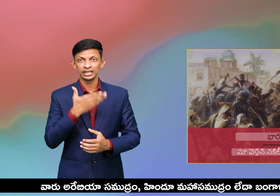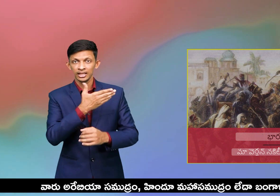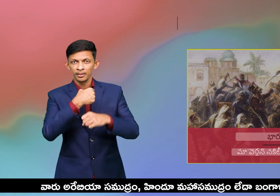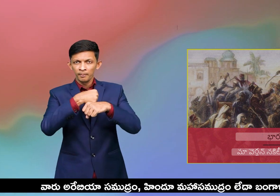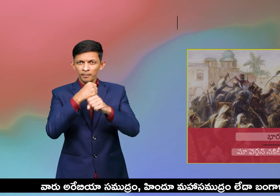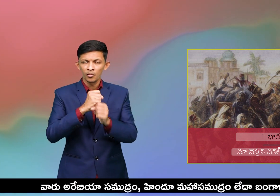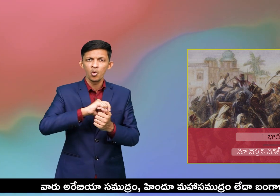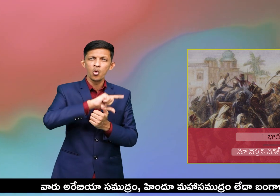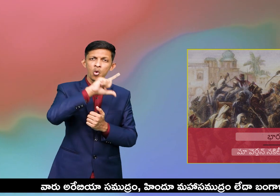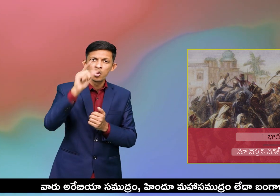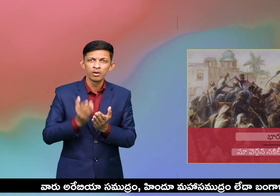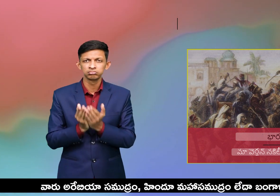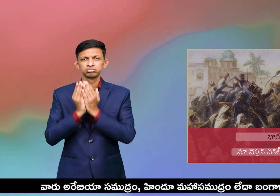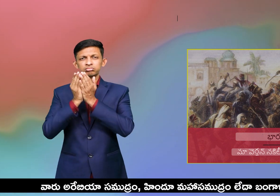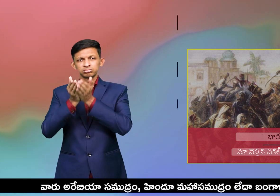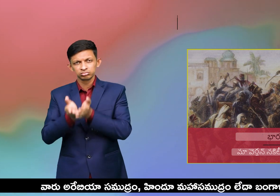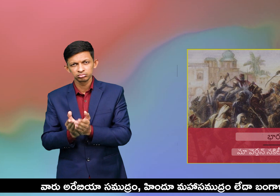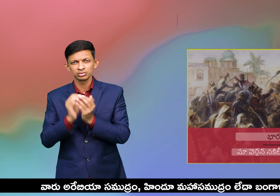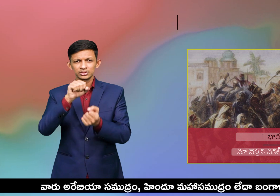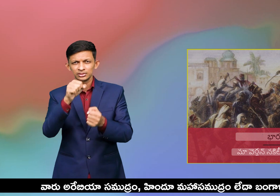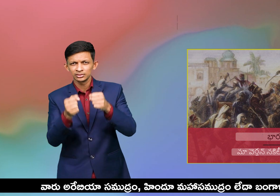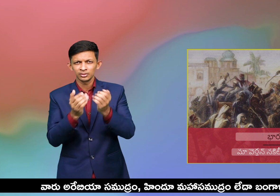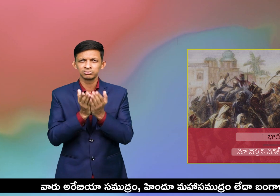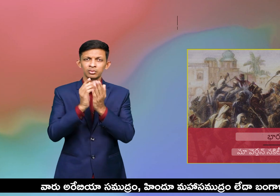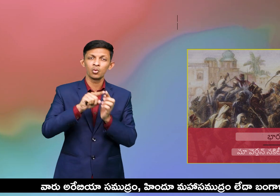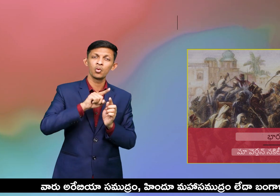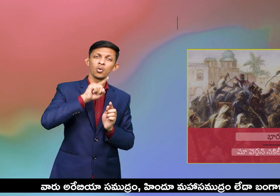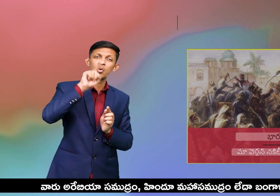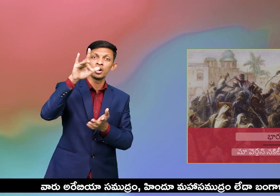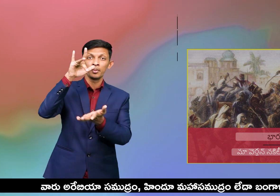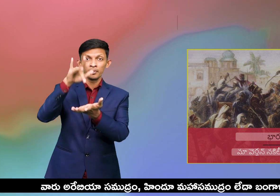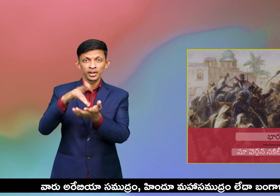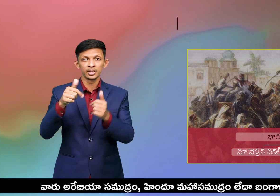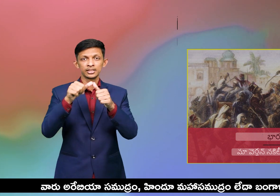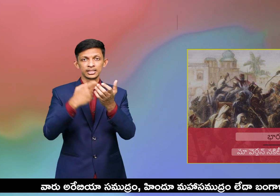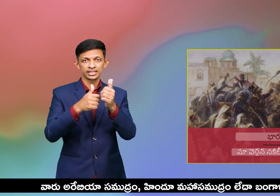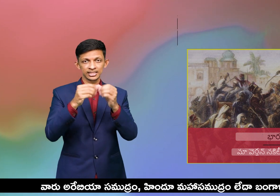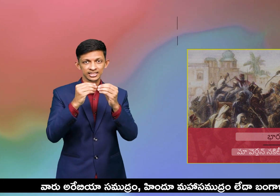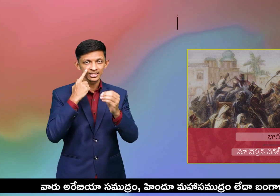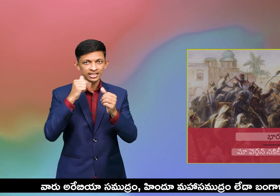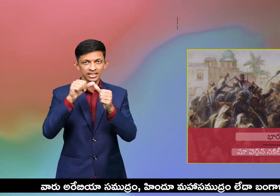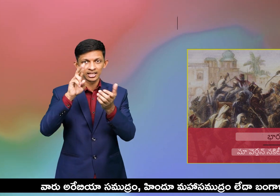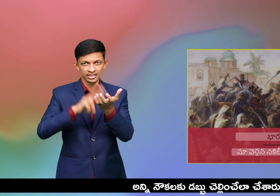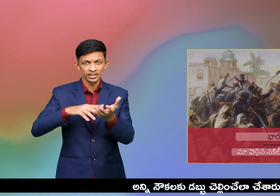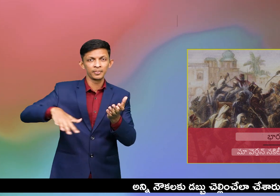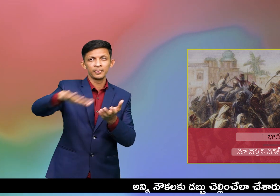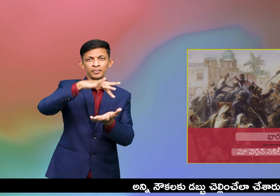వారు అరేబియా సముద్రం, హిందూ మహాసముద్రం లేదా బంగాళాఖాతంలో ప్రయాణించే అన్ని